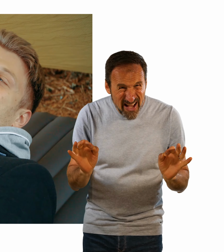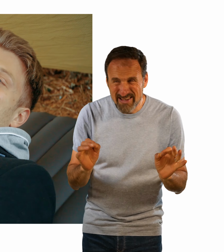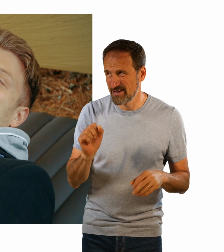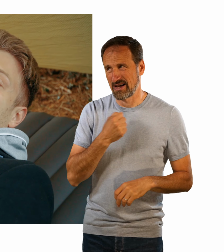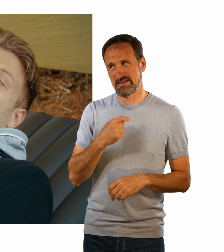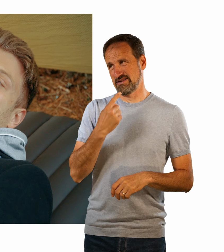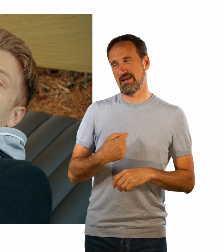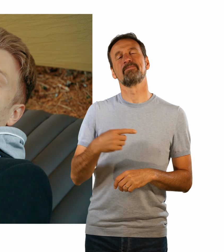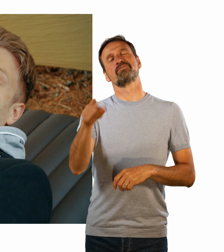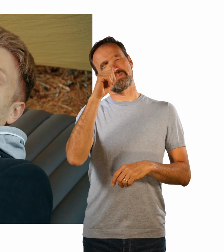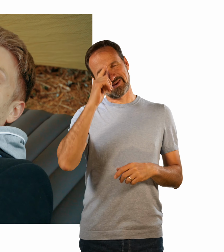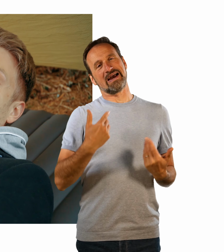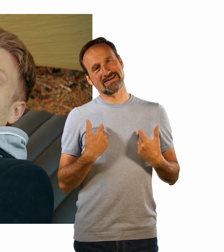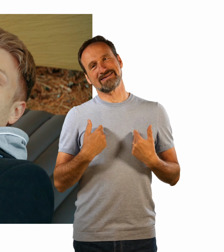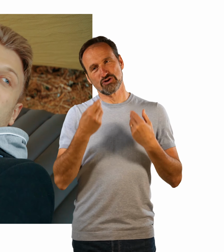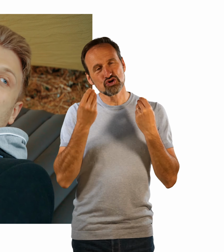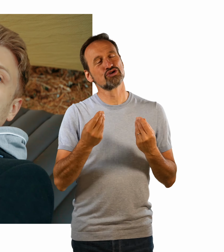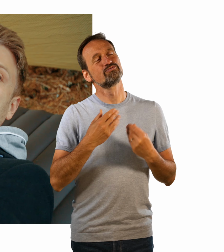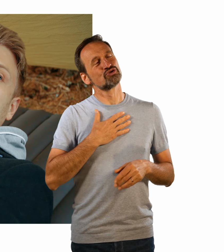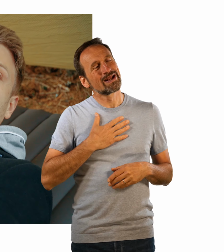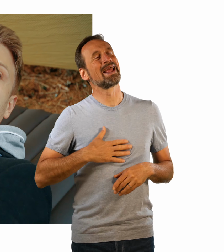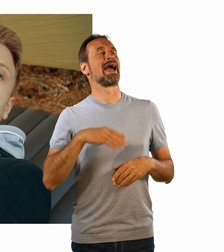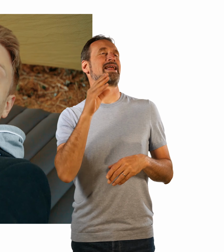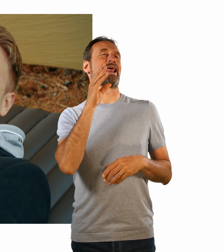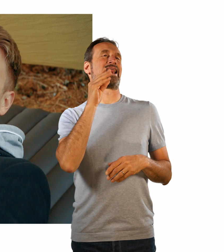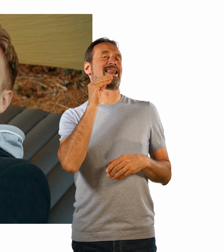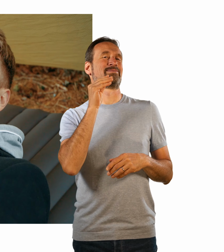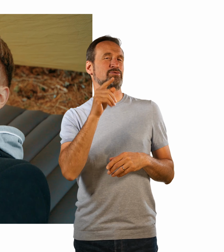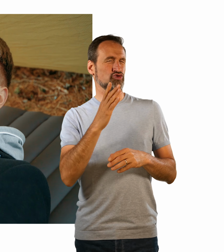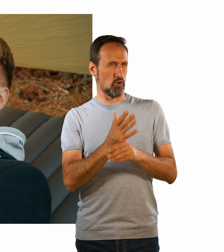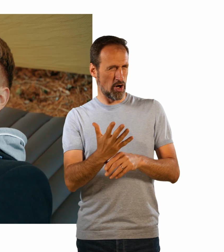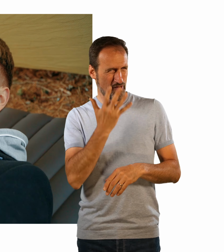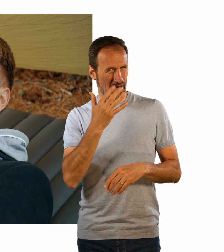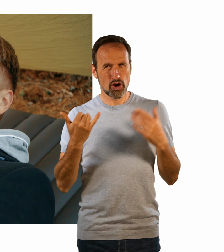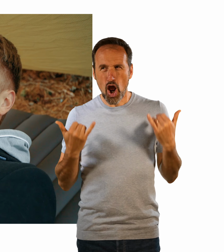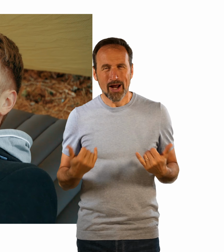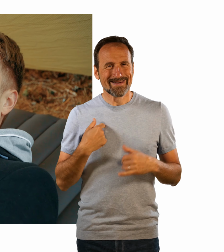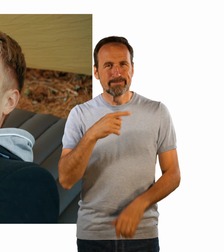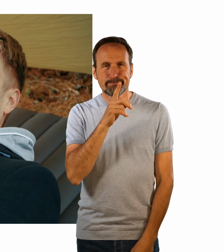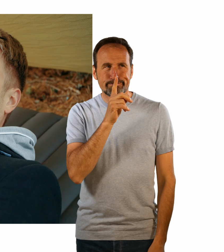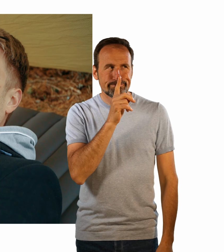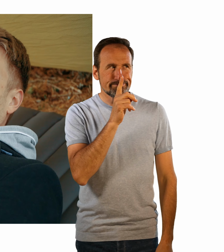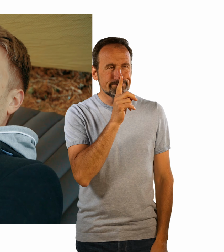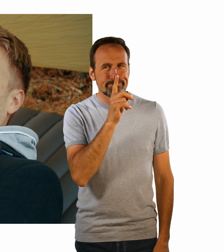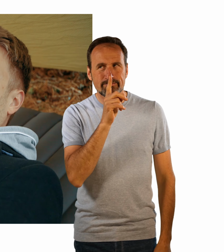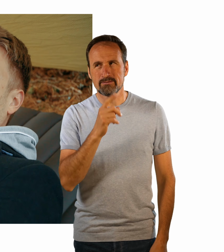Also ich sage mal so, ihr kennt mich ja als redegewandten Menschen. Ich glaube, es ist bis jetzt aufgefallen, dass ich etwas ruhiger bin heute. Alles Mögliche an Krabbeltieren, was es da gibt.